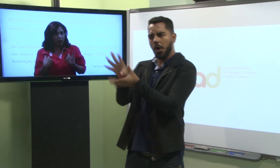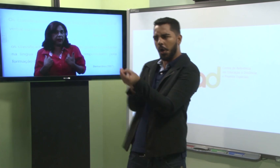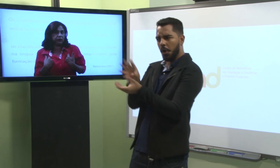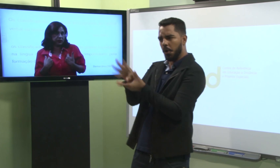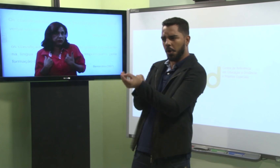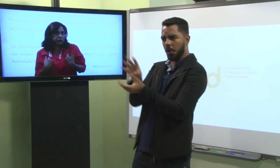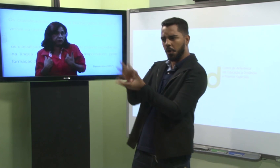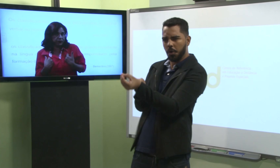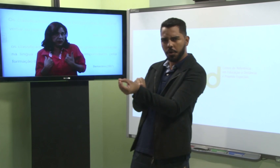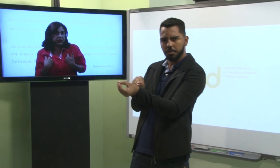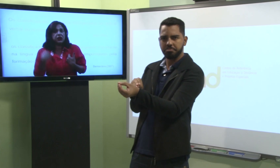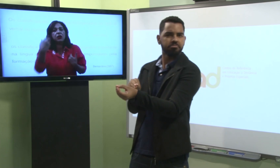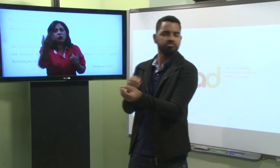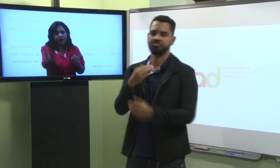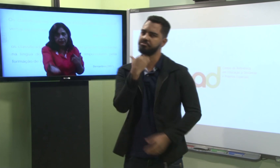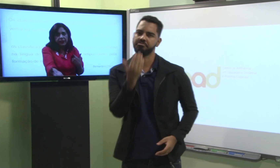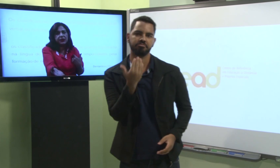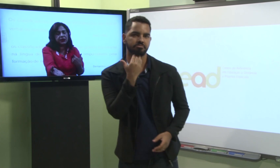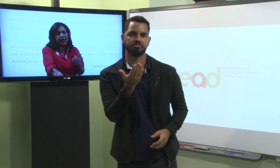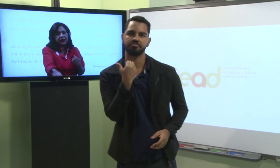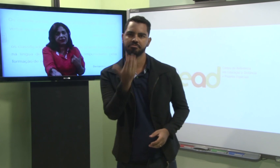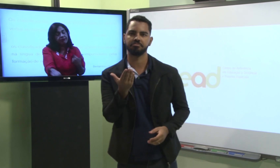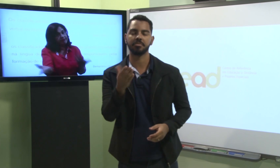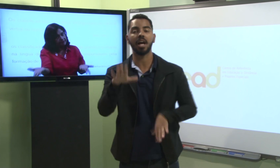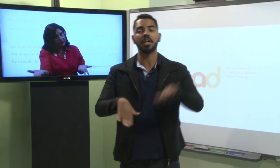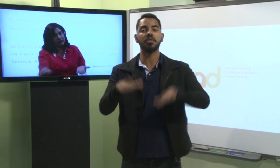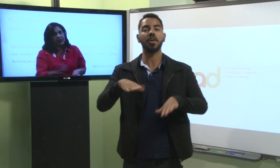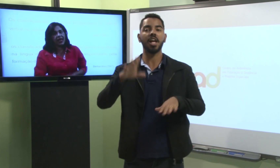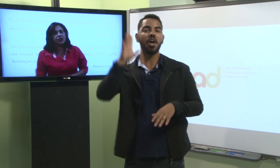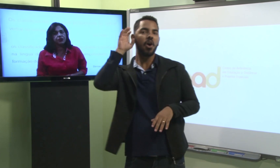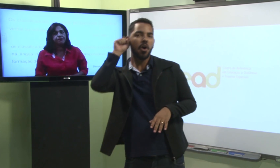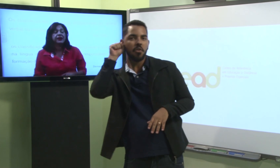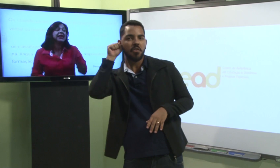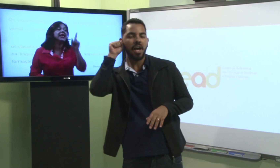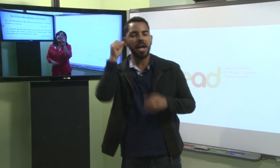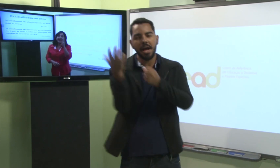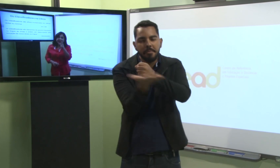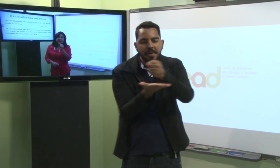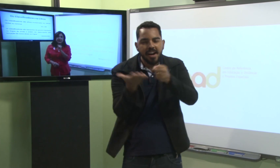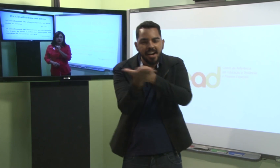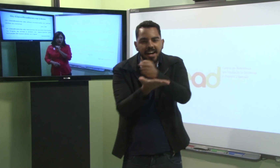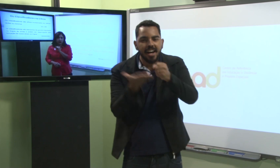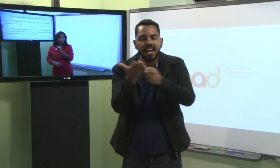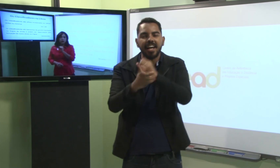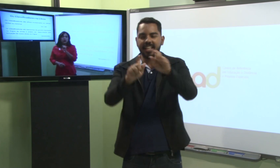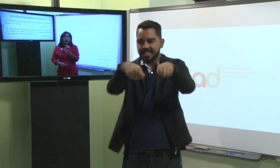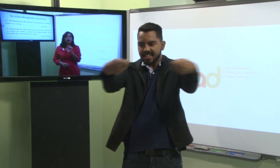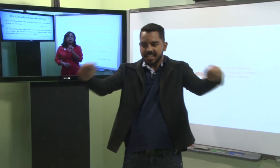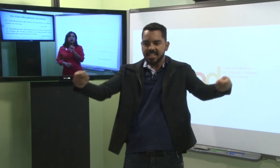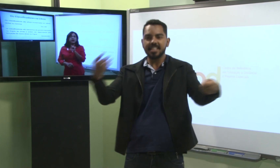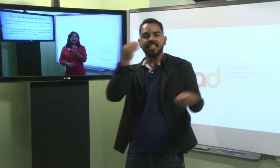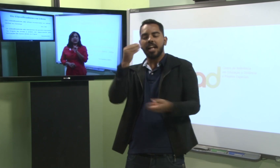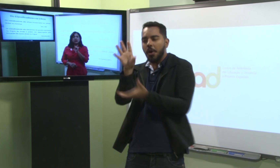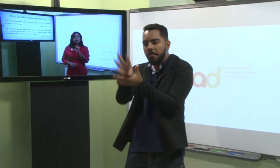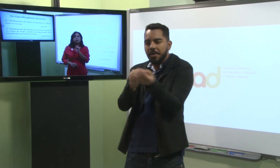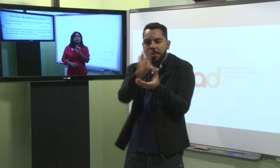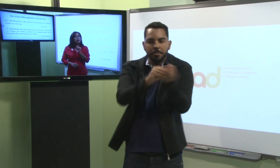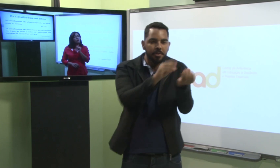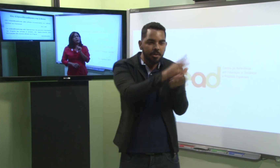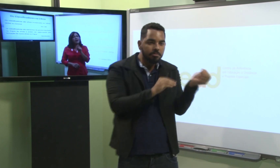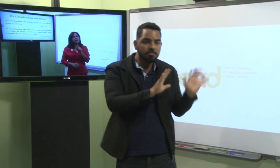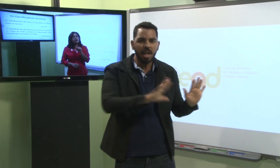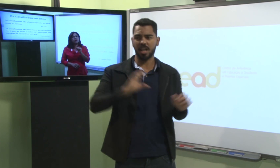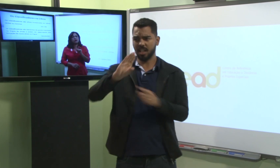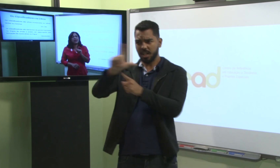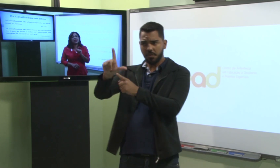acontece com a maioria dos ouvintes quando aprendem sinais. Não é verdade? Nesse sentido, nós ouvintes sentimos um